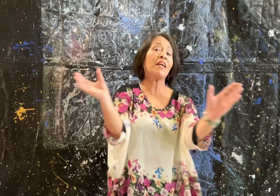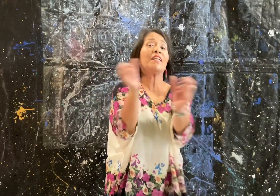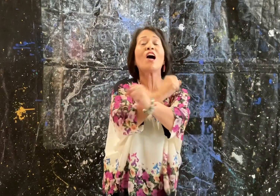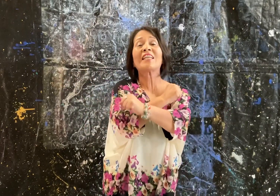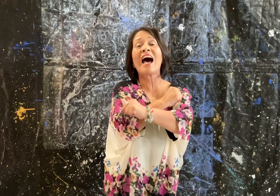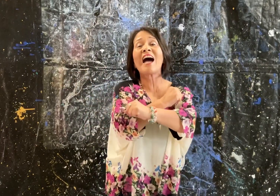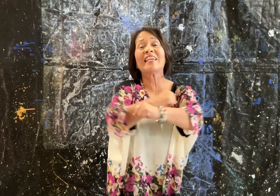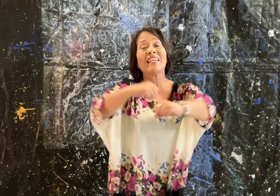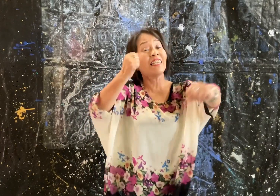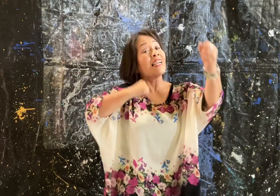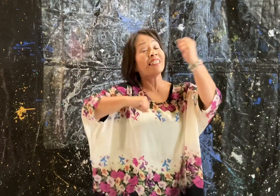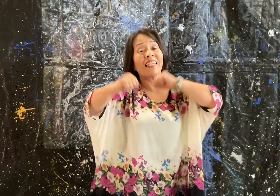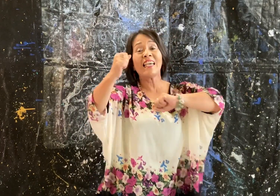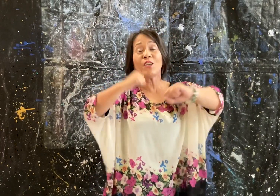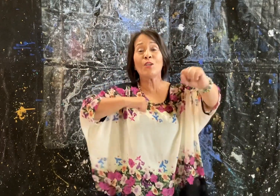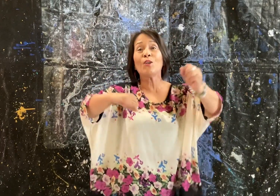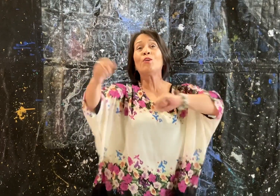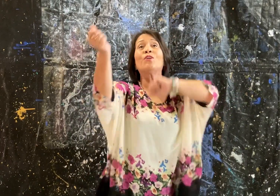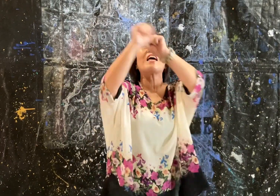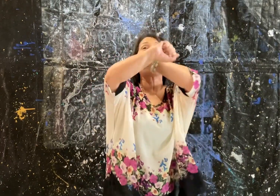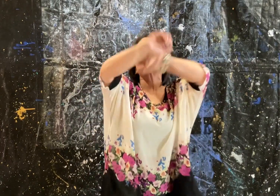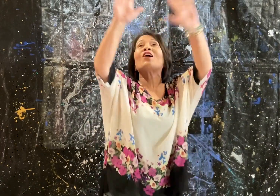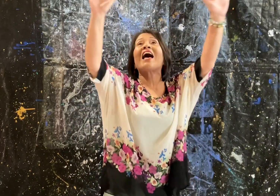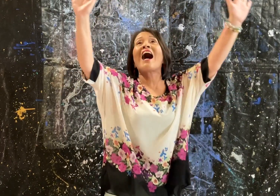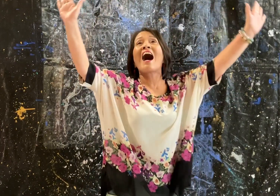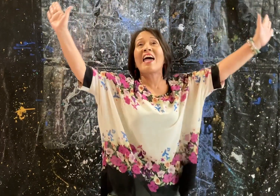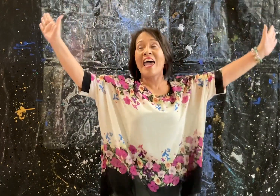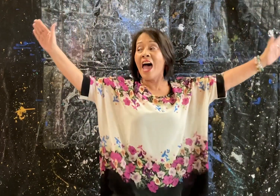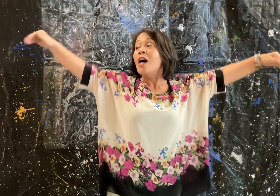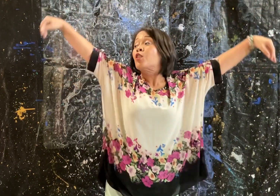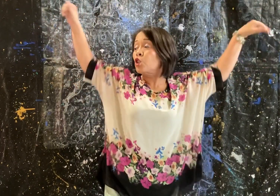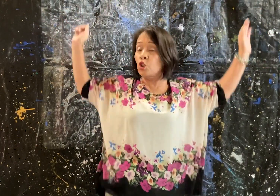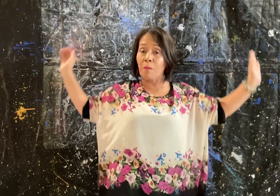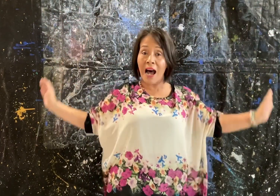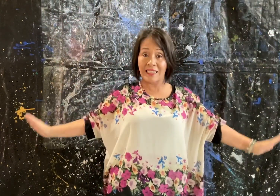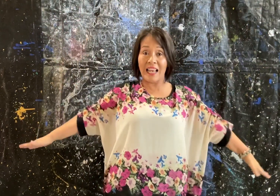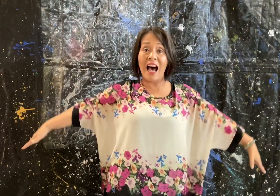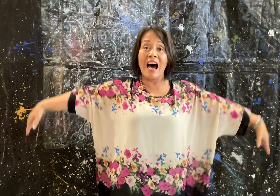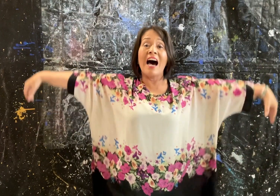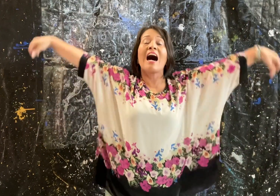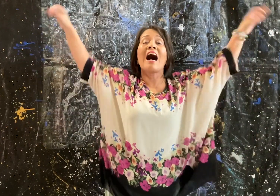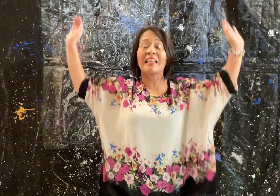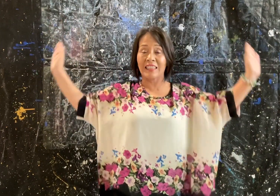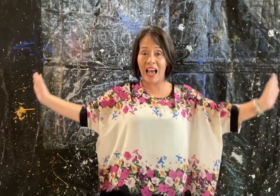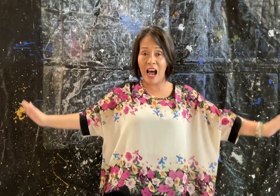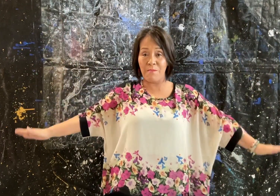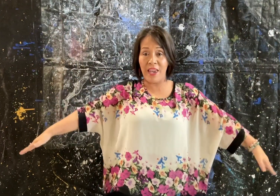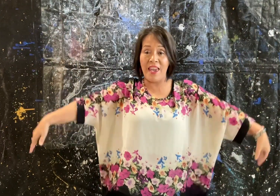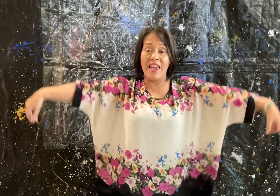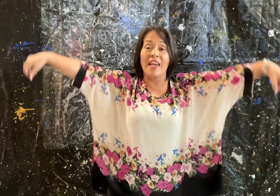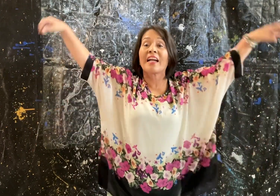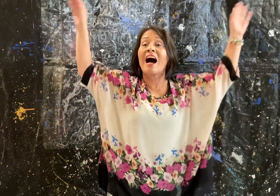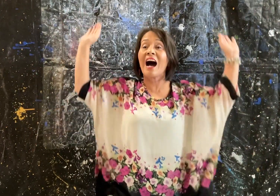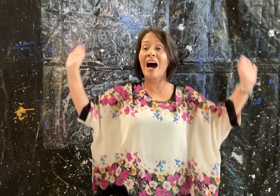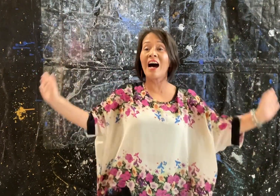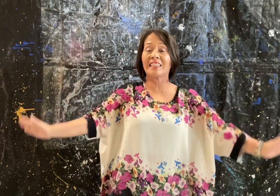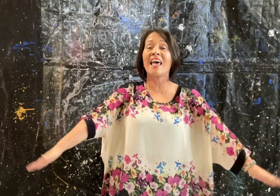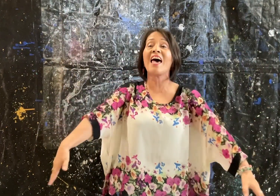悲しみのない自由な空へ翼はためか